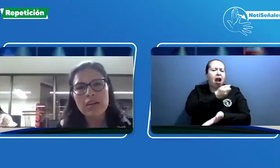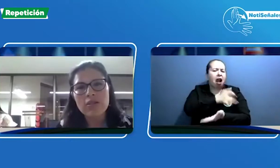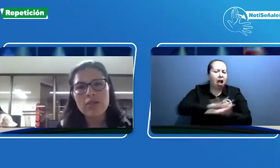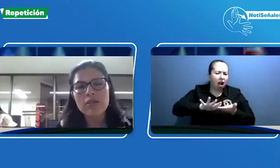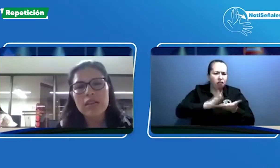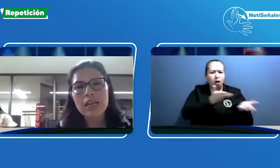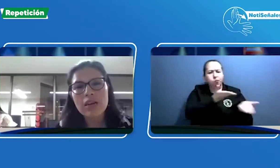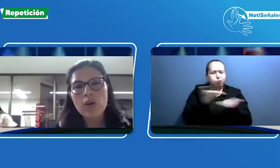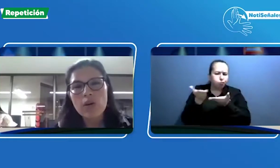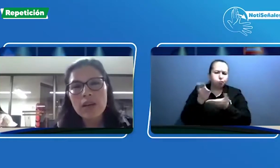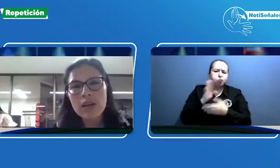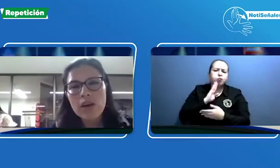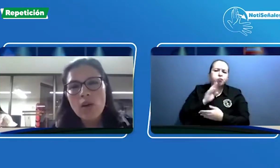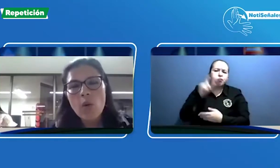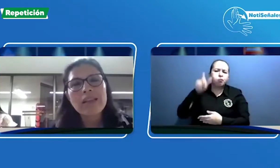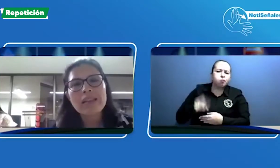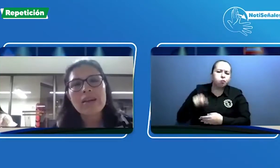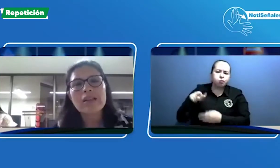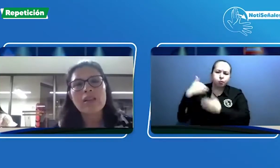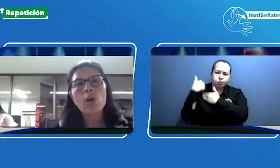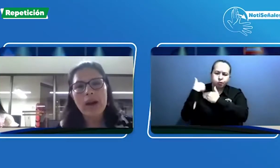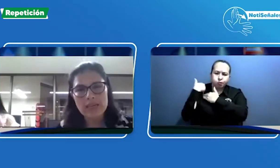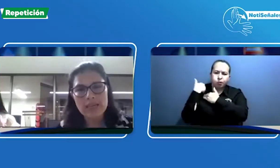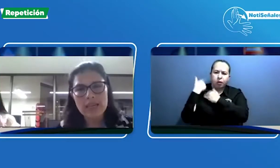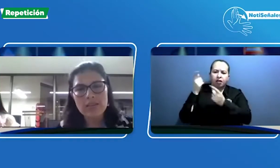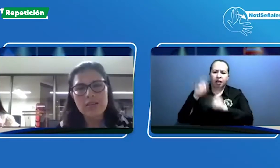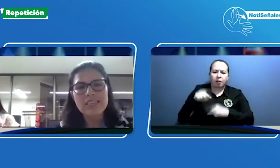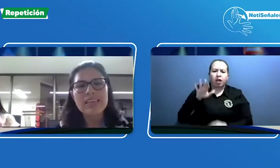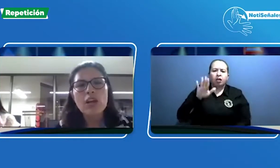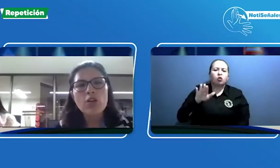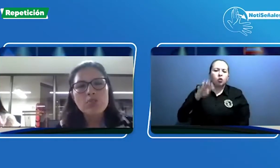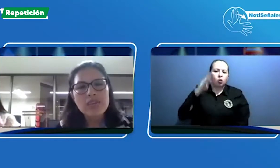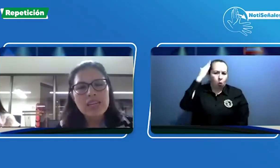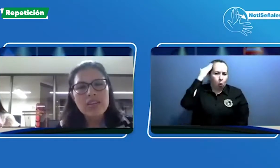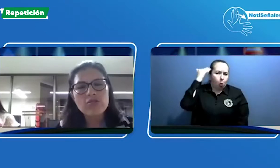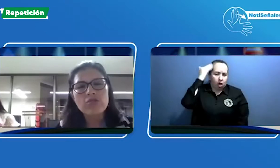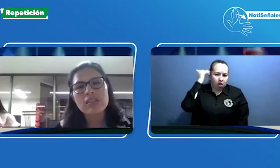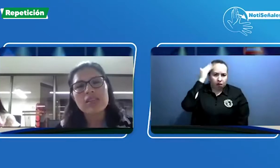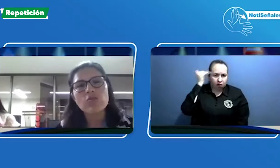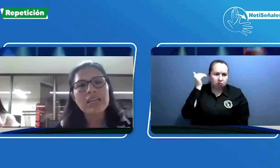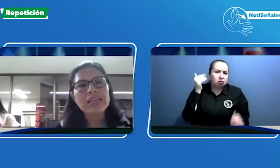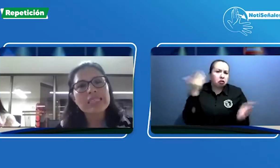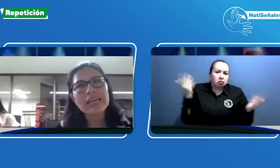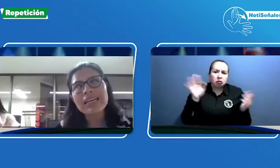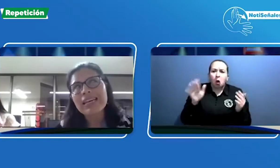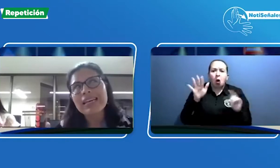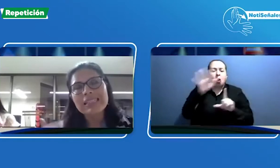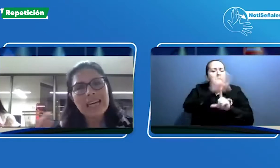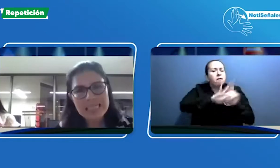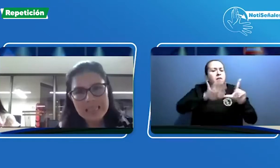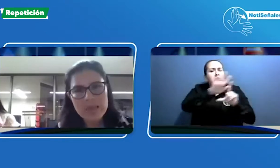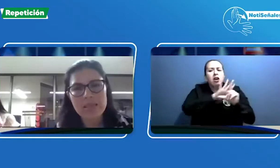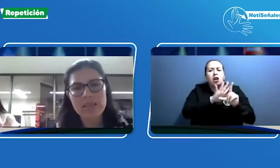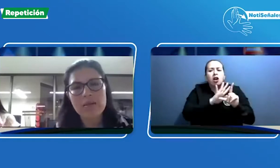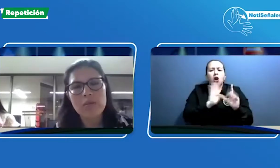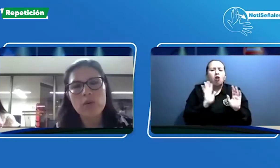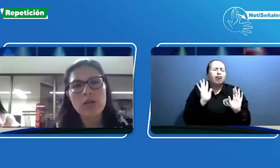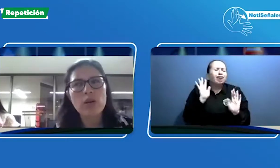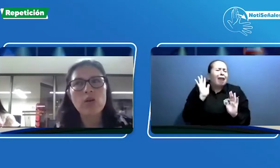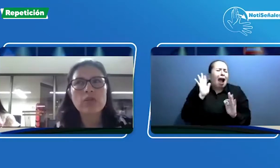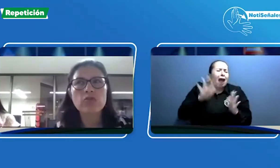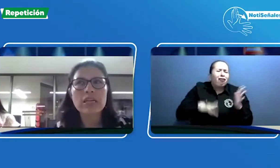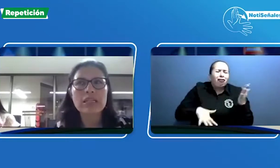que está a cargo del joven Juan David Loaiza. Entonces, los videos se utilizan escasamente,